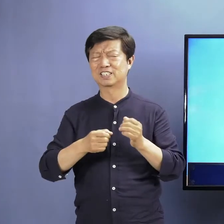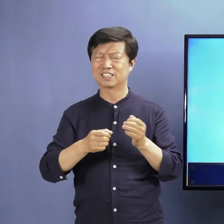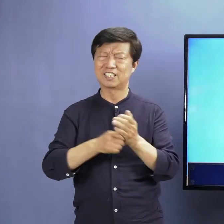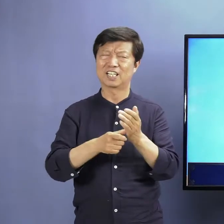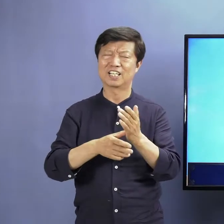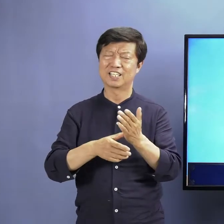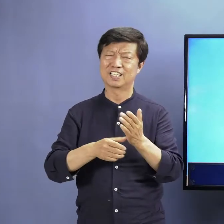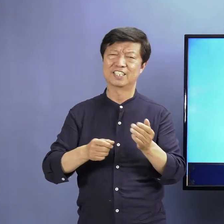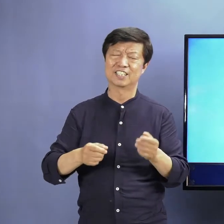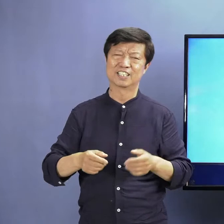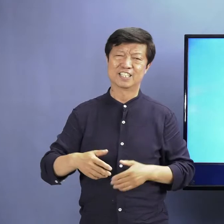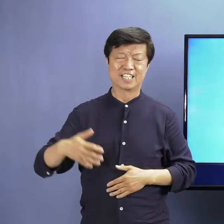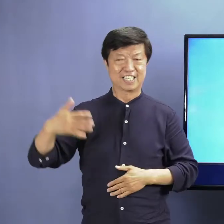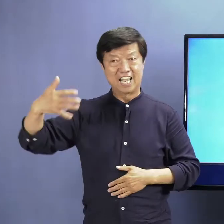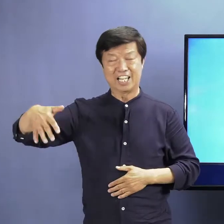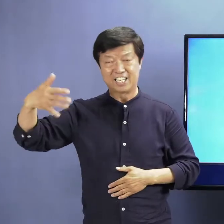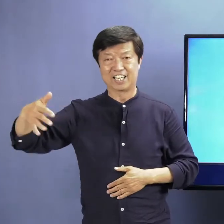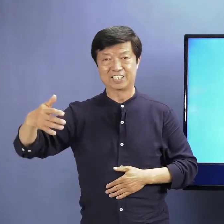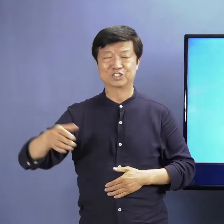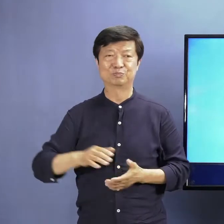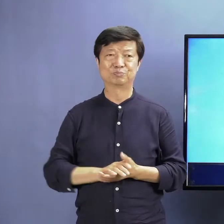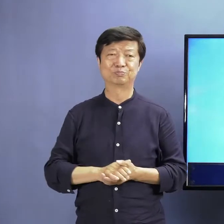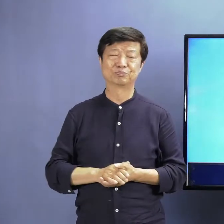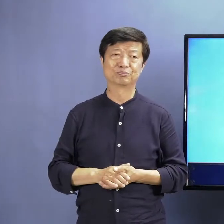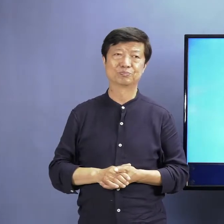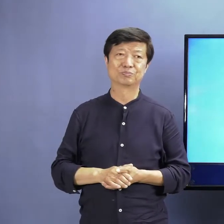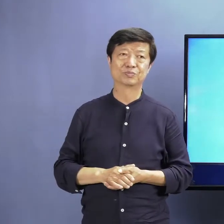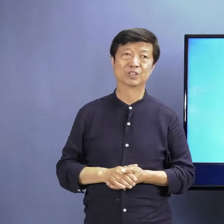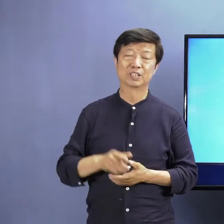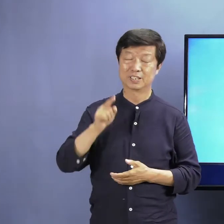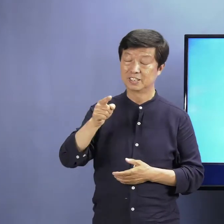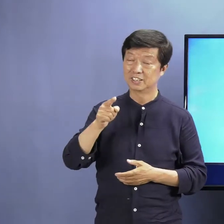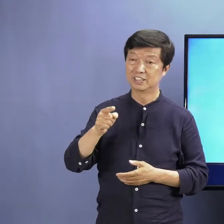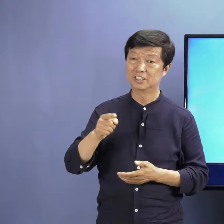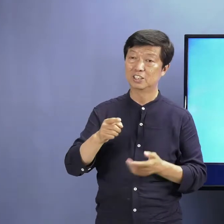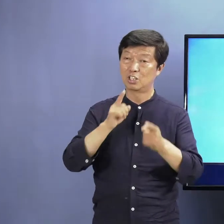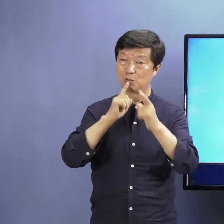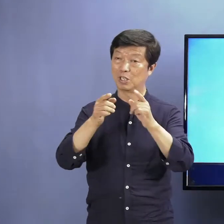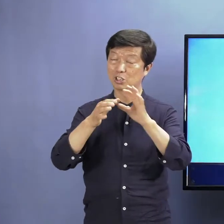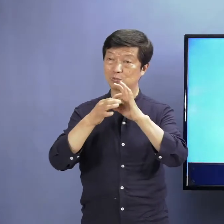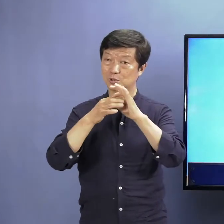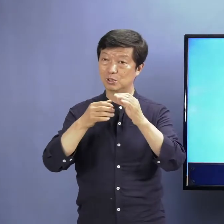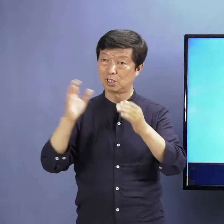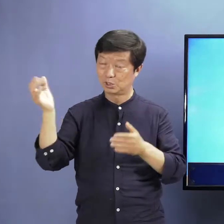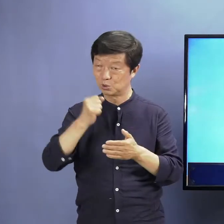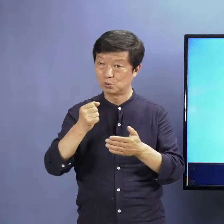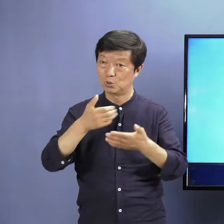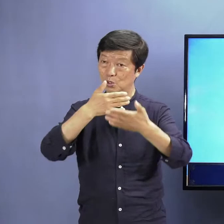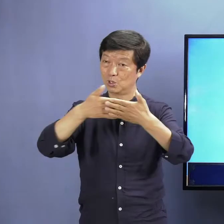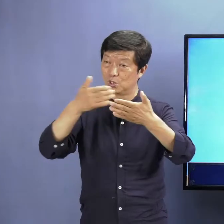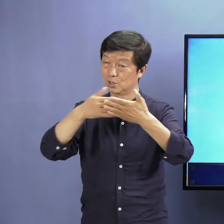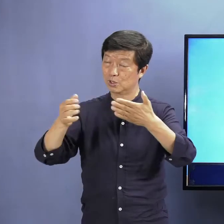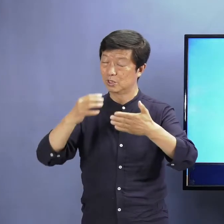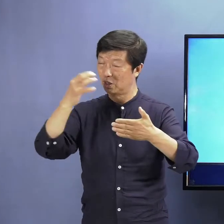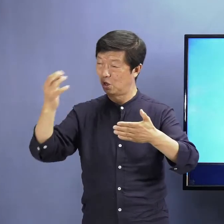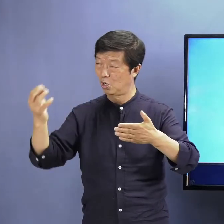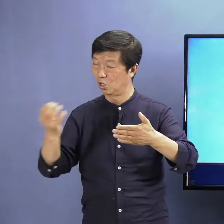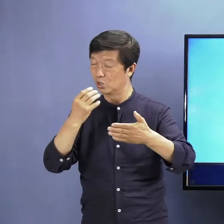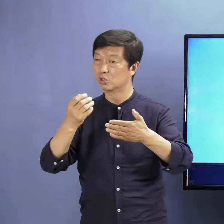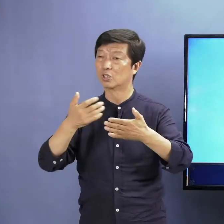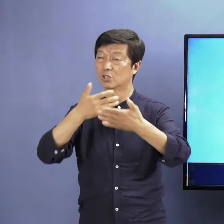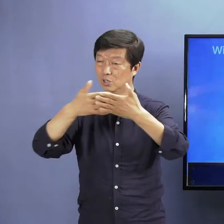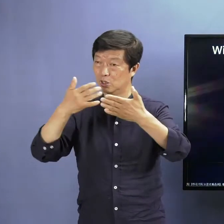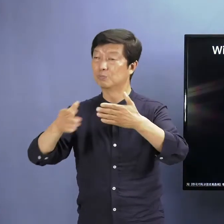얼마나 유명하냐면요, 이 말씀을 가지고 그린 성화도 유명할 정도예요. 예. 그